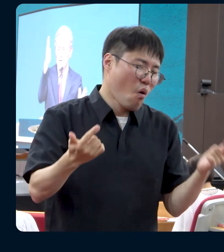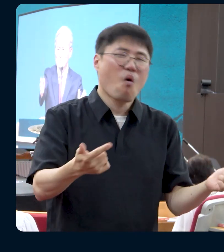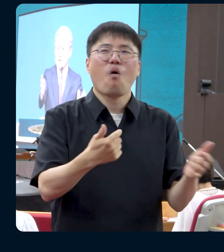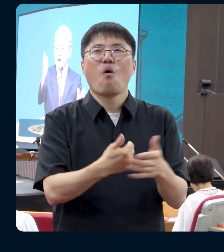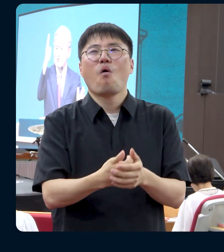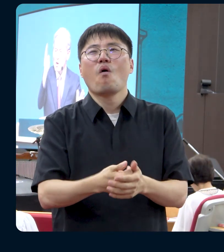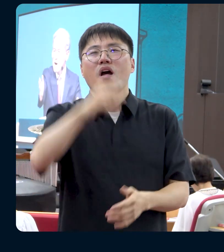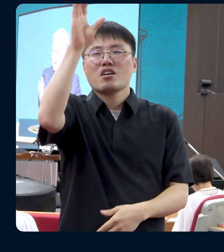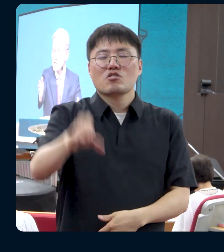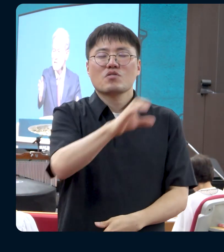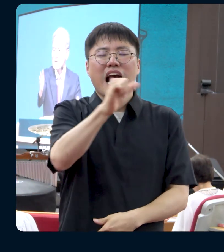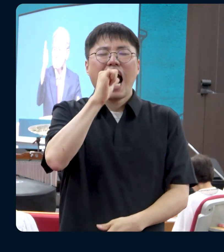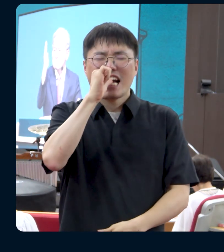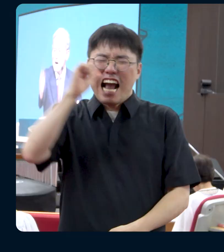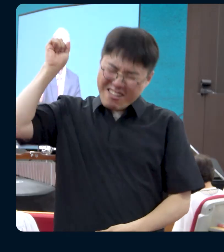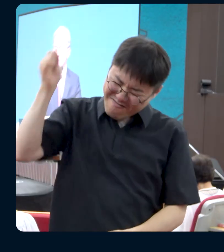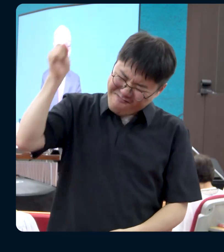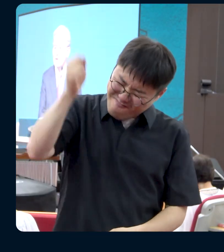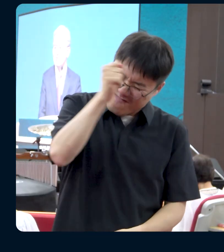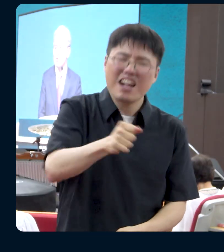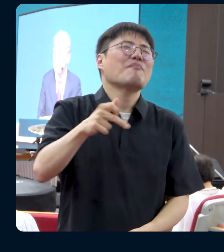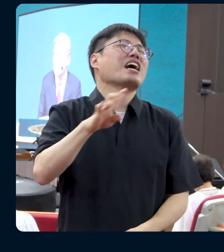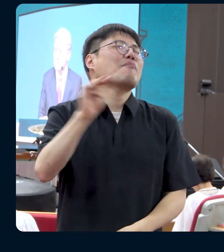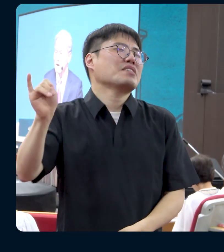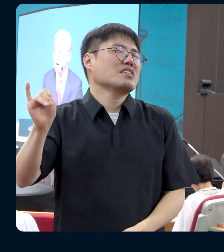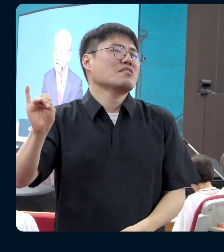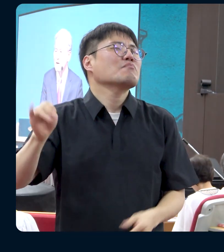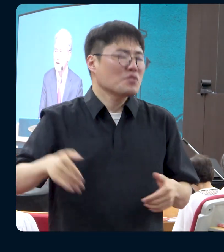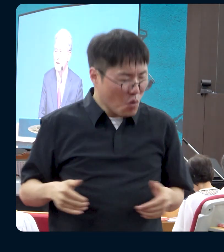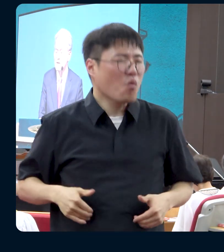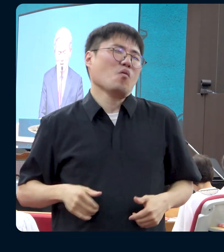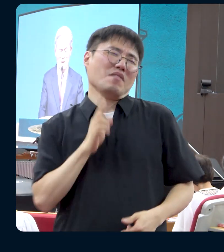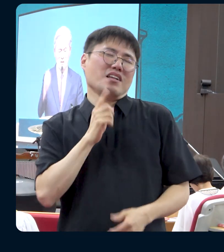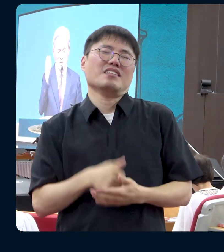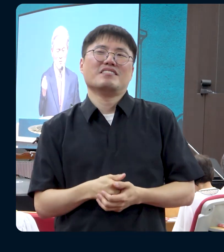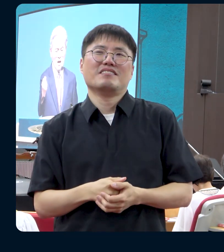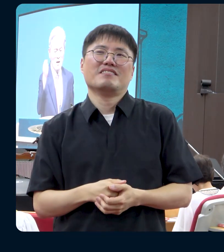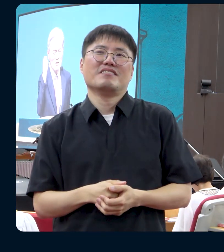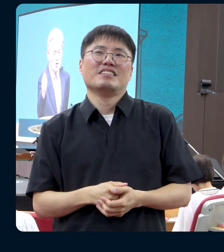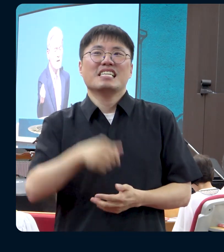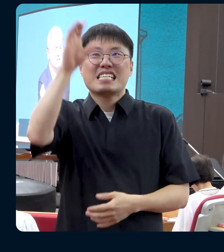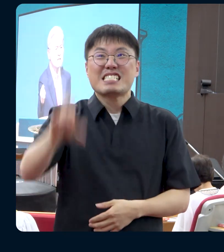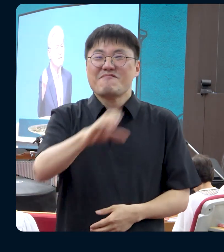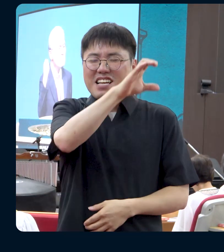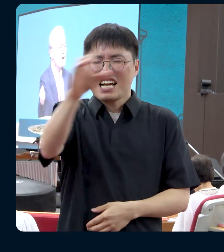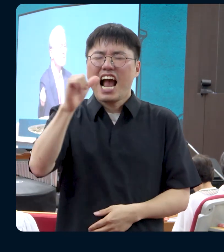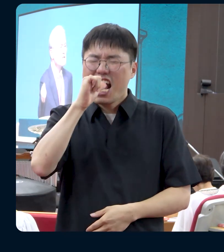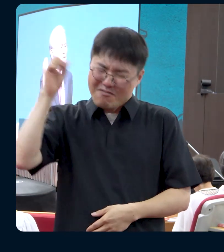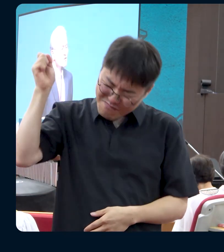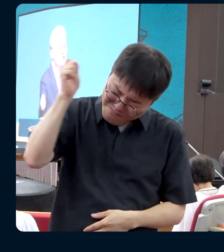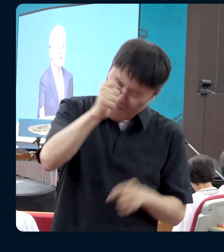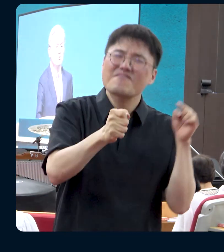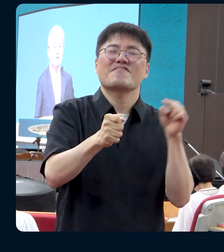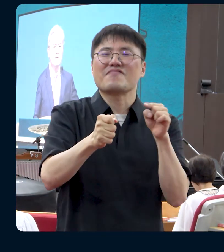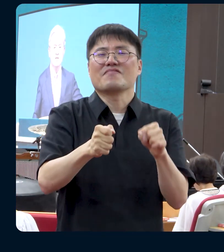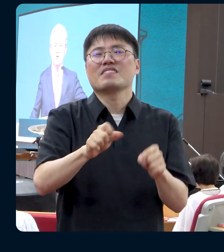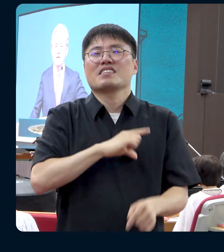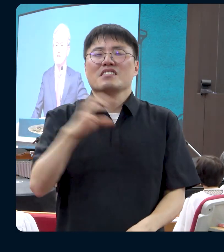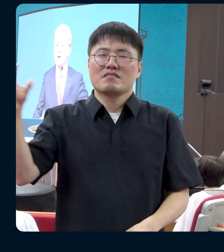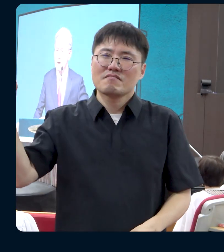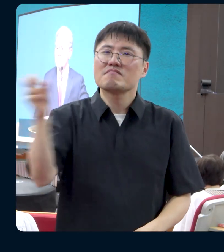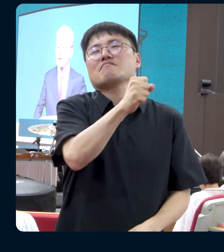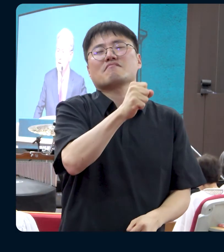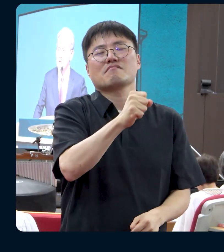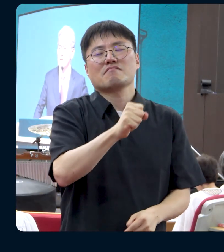아니라 십자가 쇠망치 마카비여야 될 줄로 믿습니다. 십자가 쇠망치 마카비,